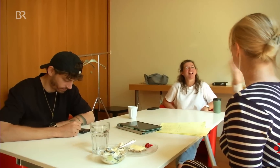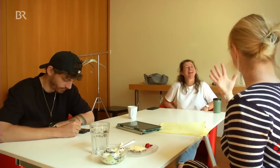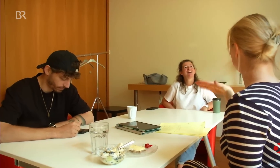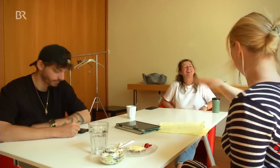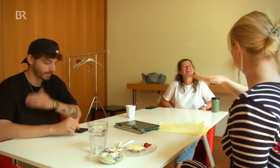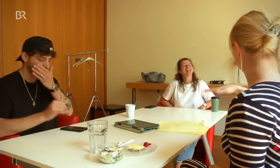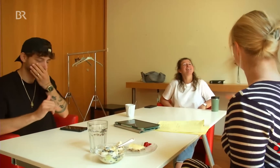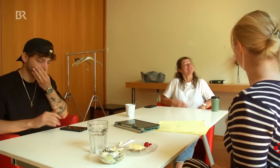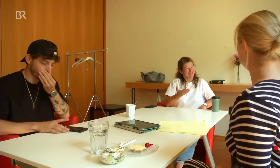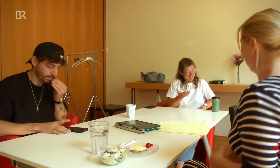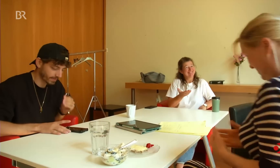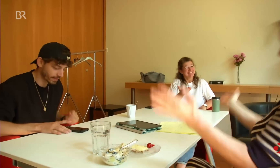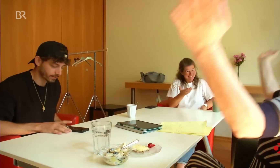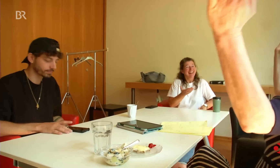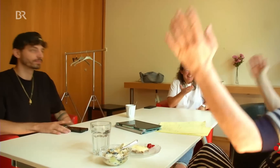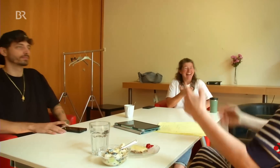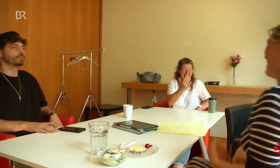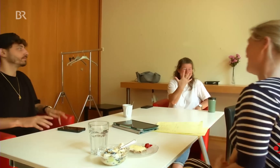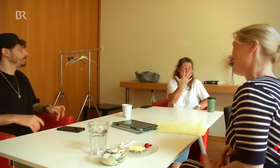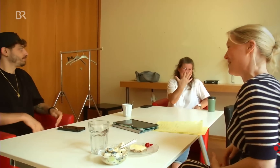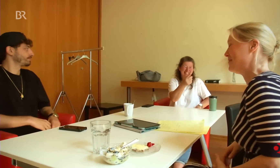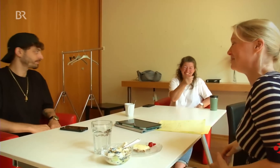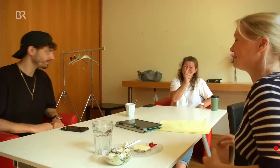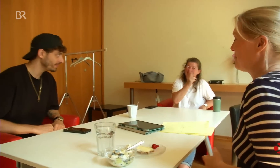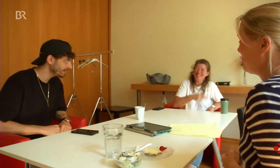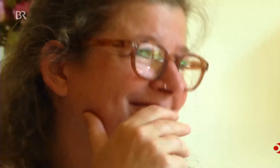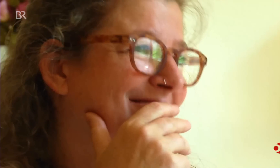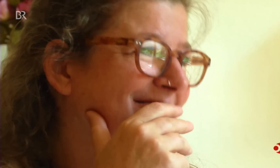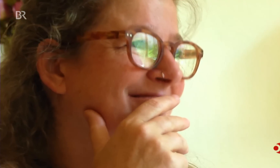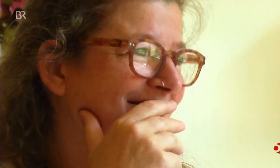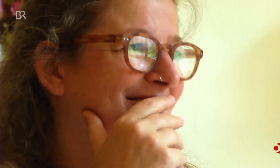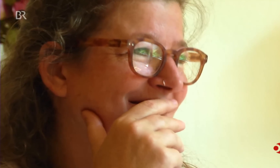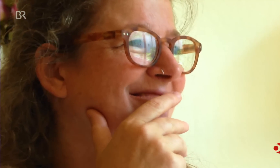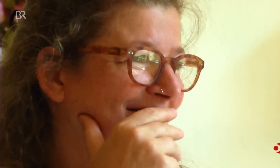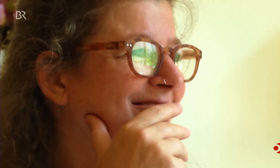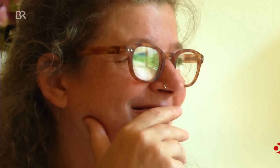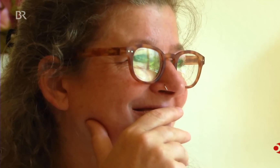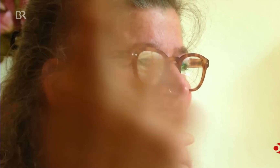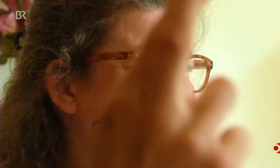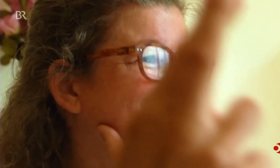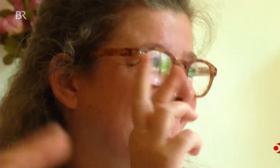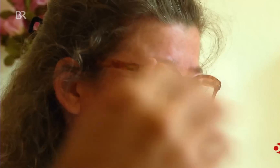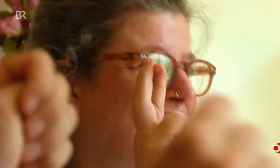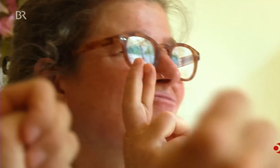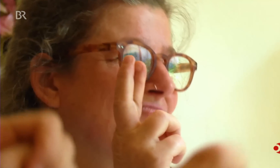5 Kindern, dann ist es explodiert. Ja, genau, stimmt. Das ist schön.